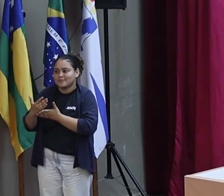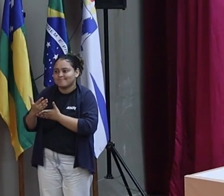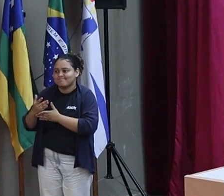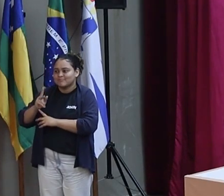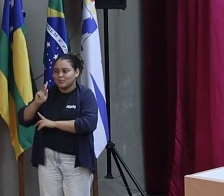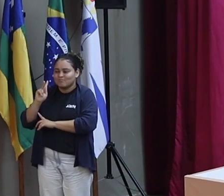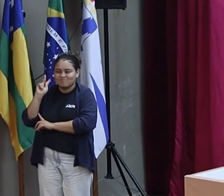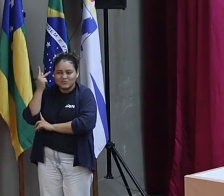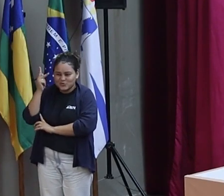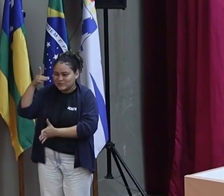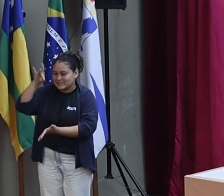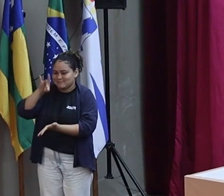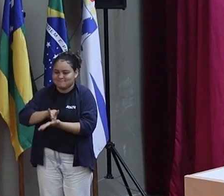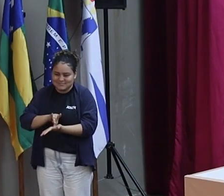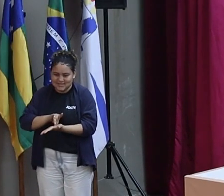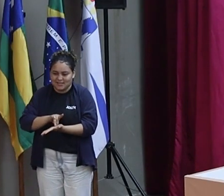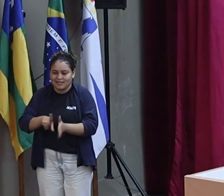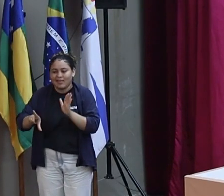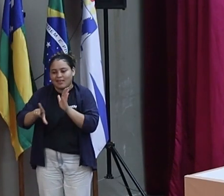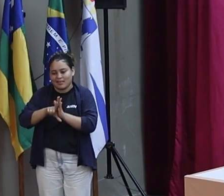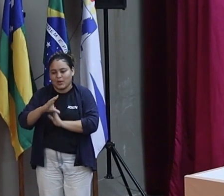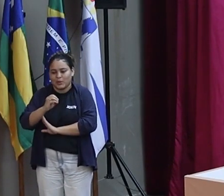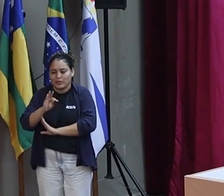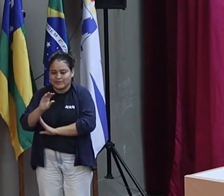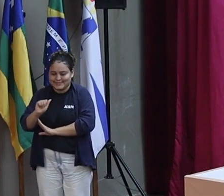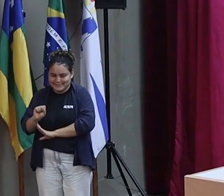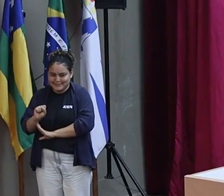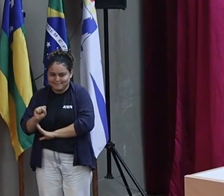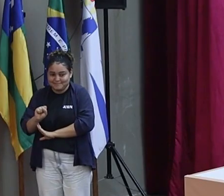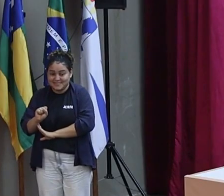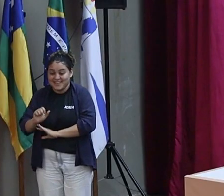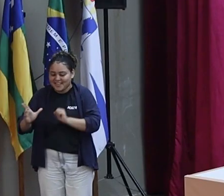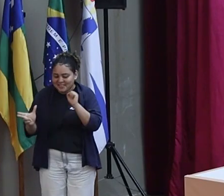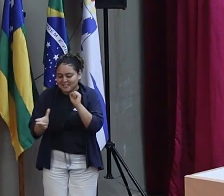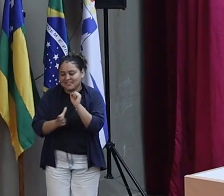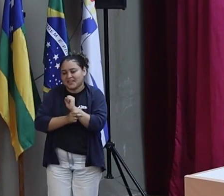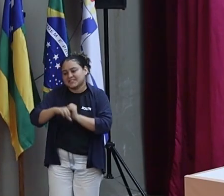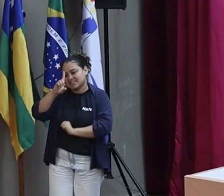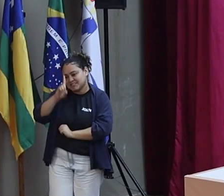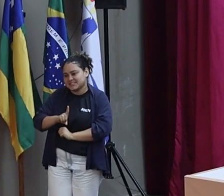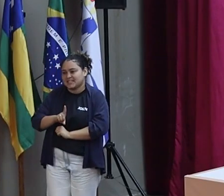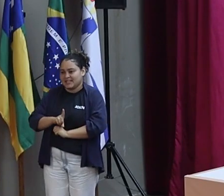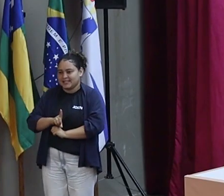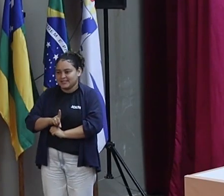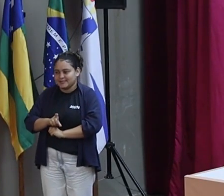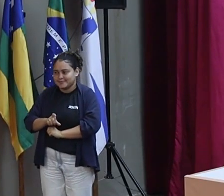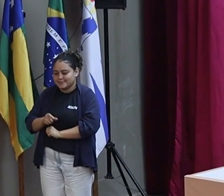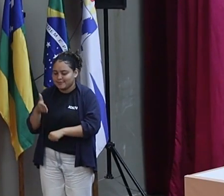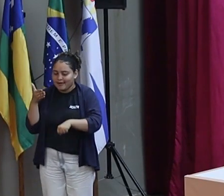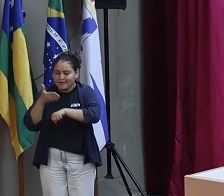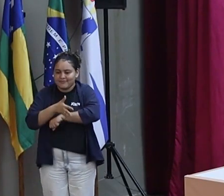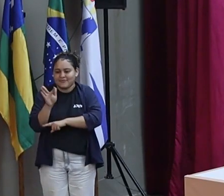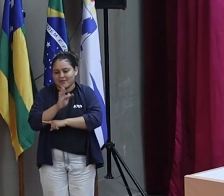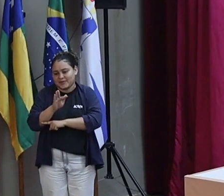Cotas, né, que garantiu, né, direito à democratização do acesso ao ensino superior das pessoas negras